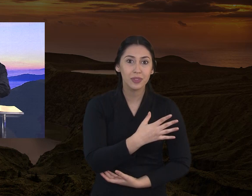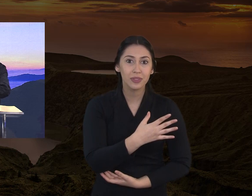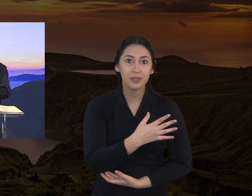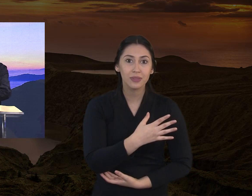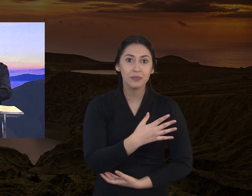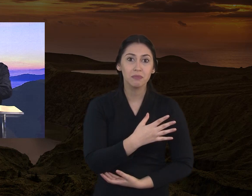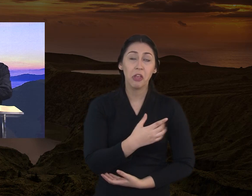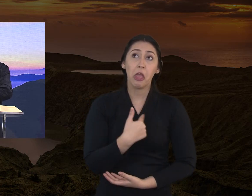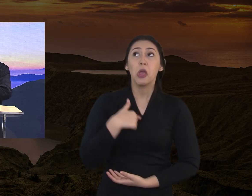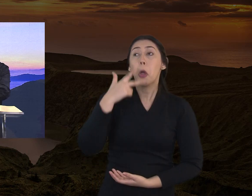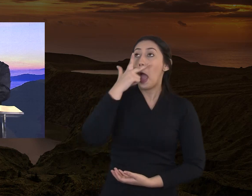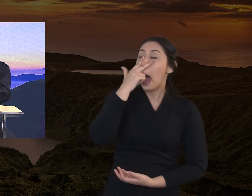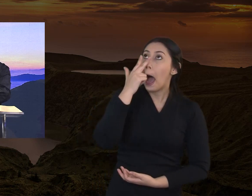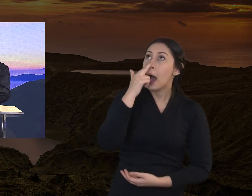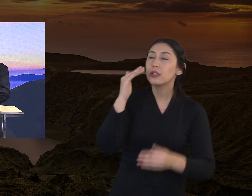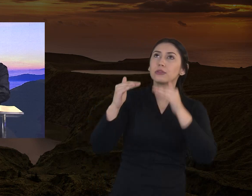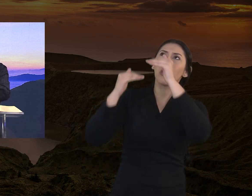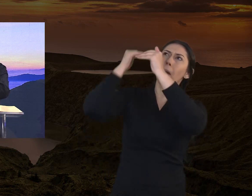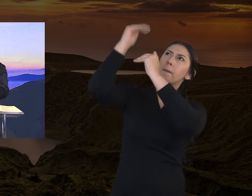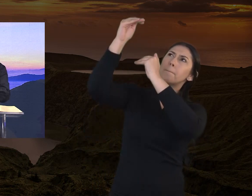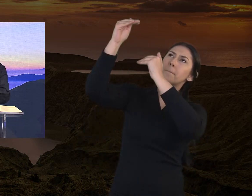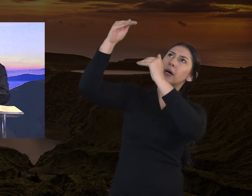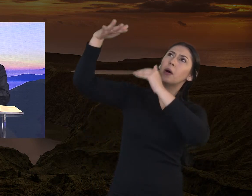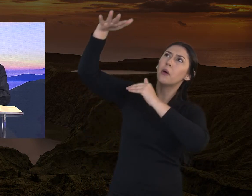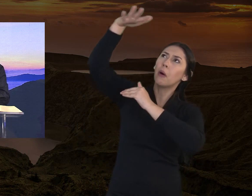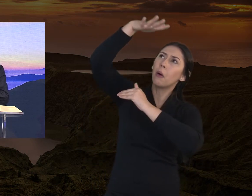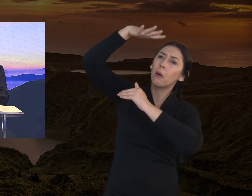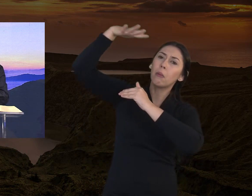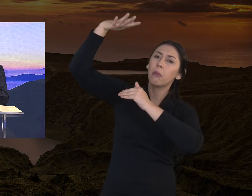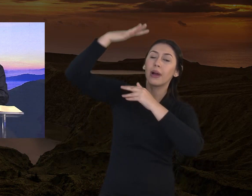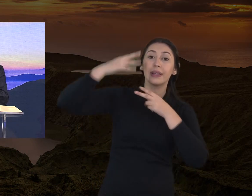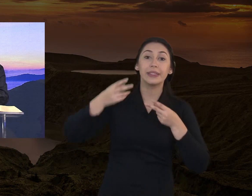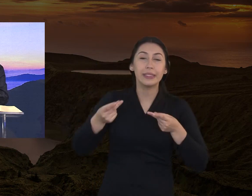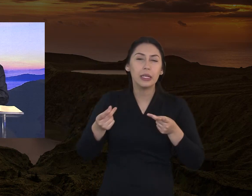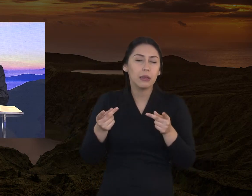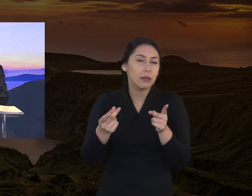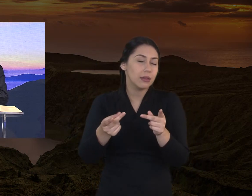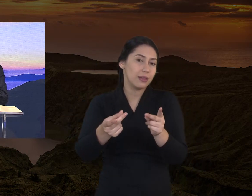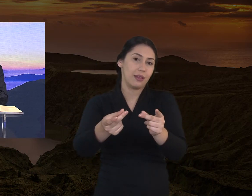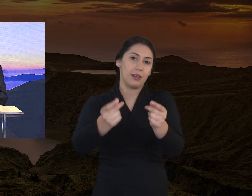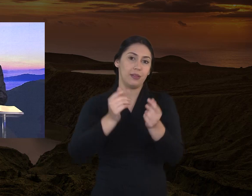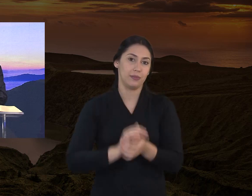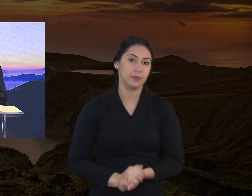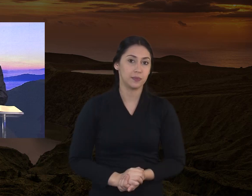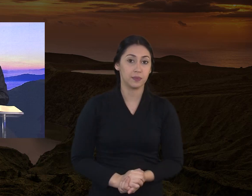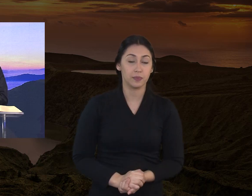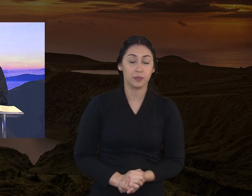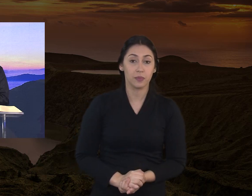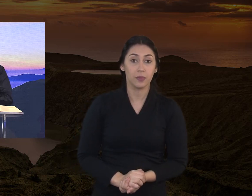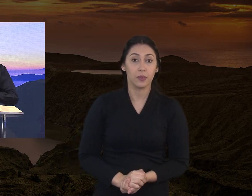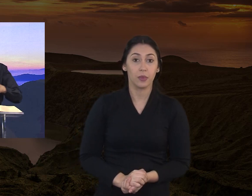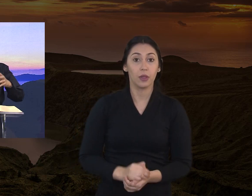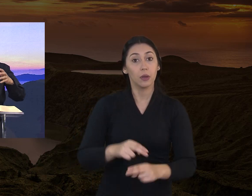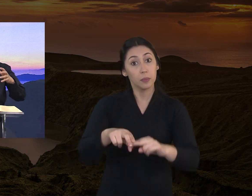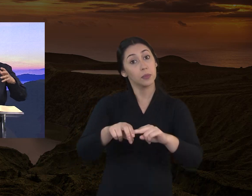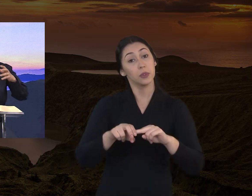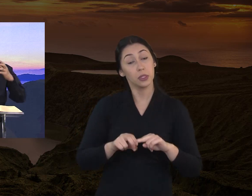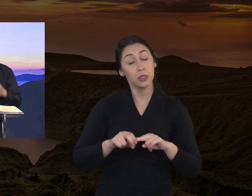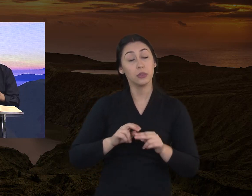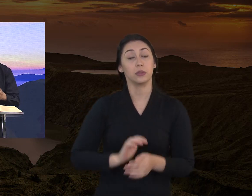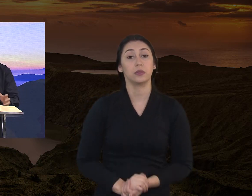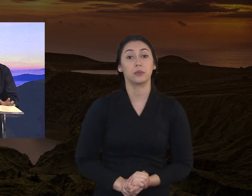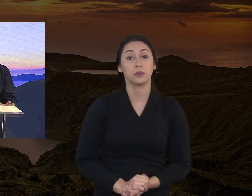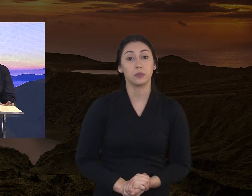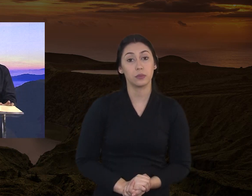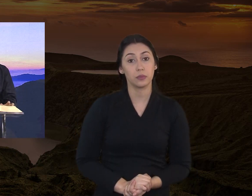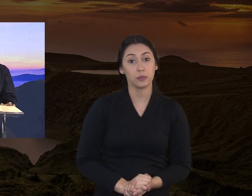está provavelmente na dimensão de Deus, nas coisas espirituais celestiais de Deus. Portanto, irmãos,